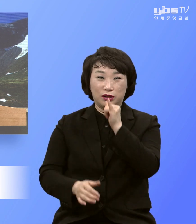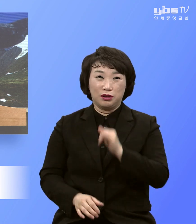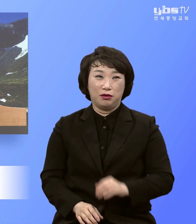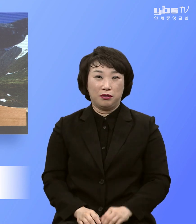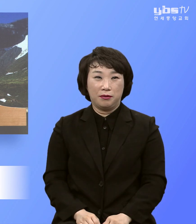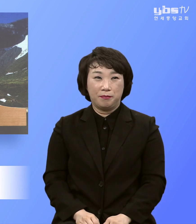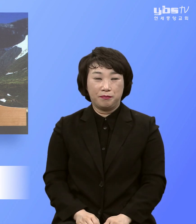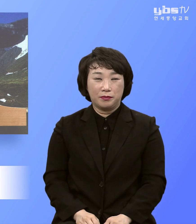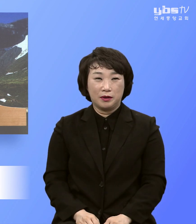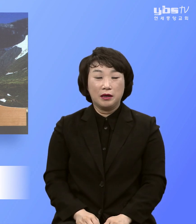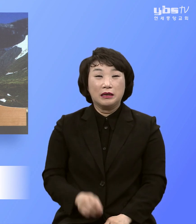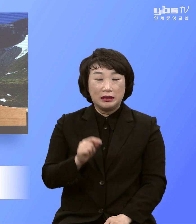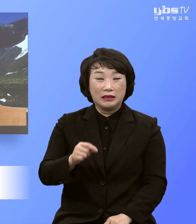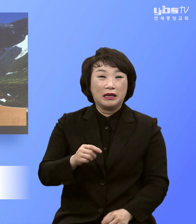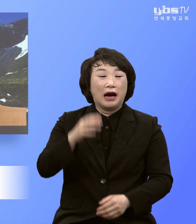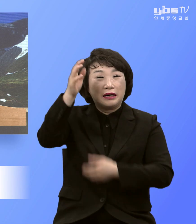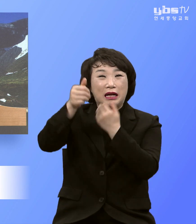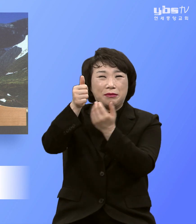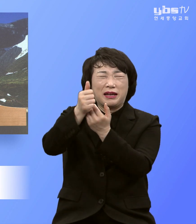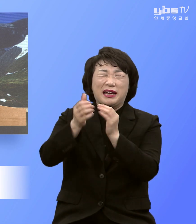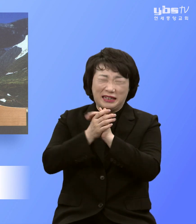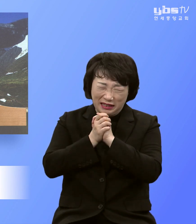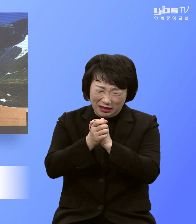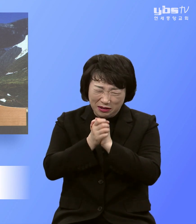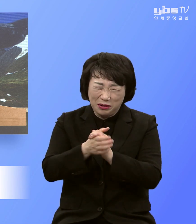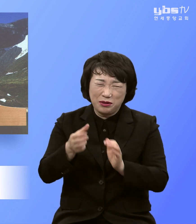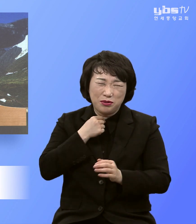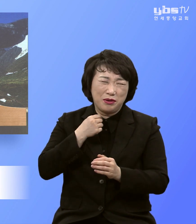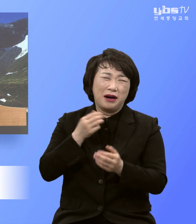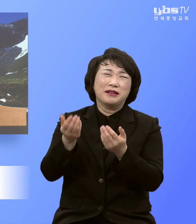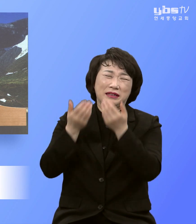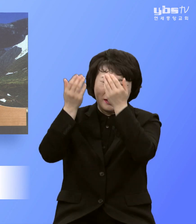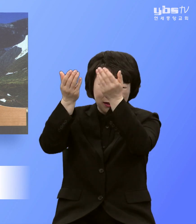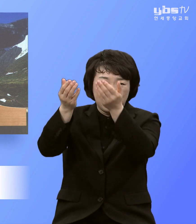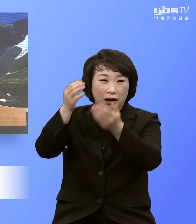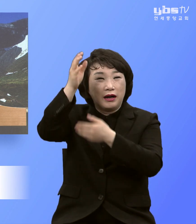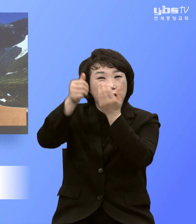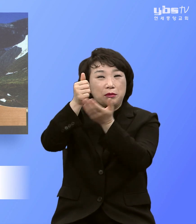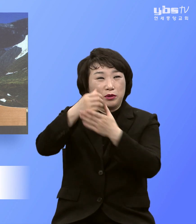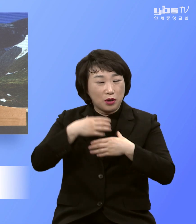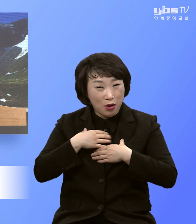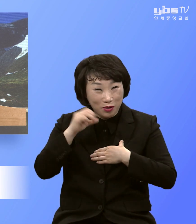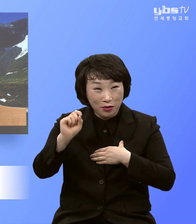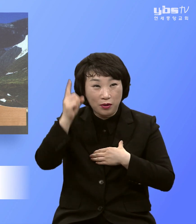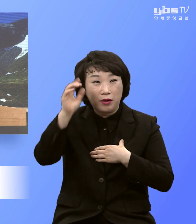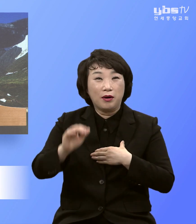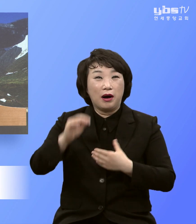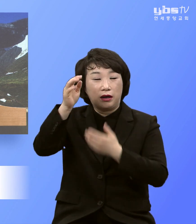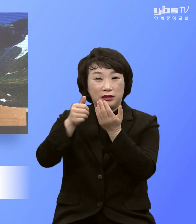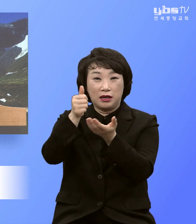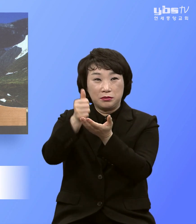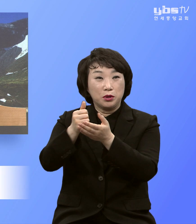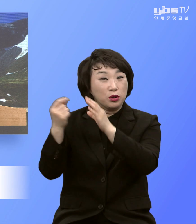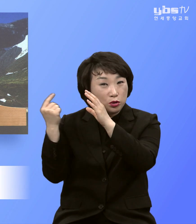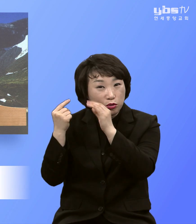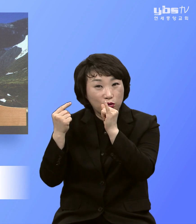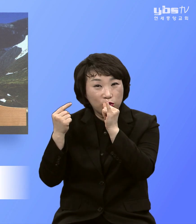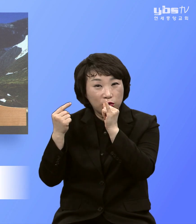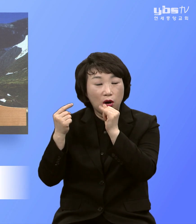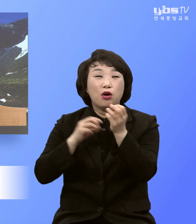기도하셨는데 간구와 소원을 올렸고 그 경외하심을 인하여 하나님이